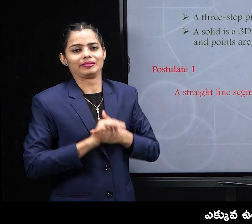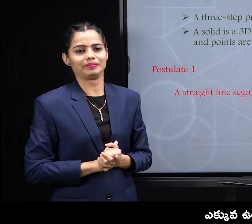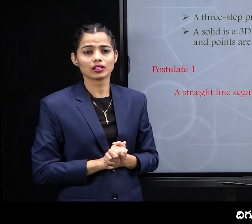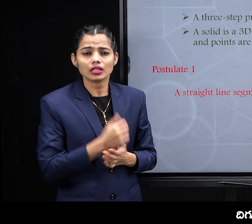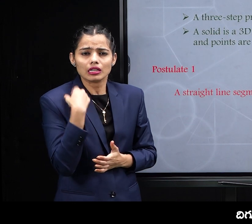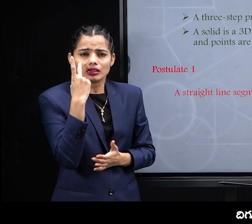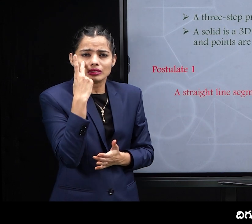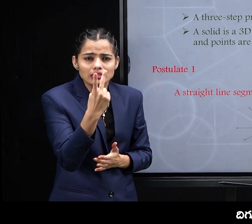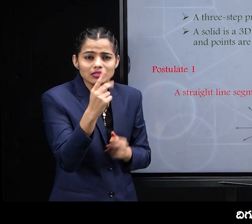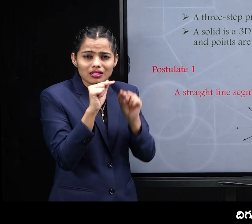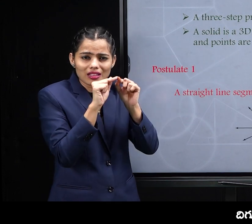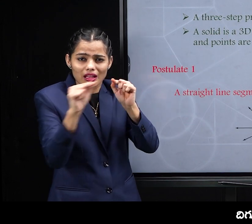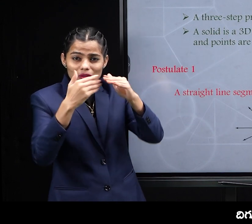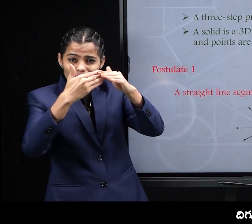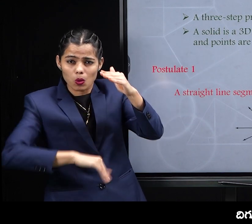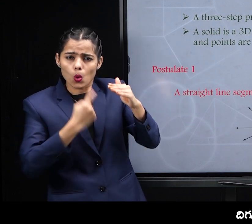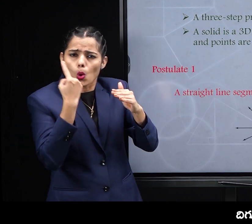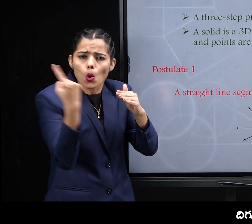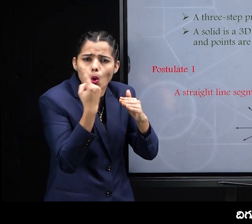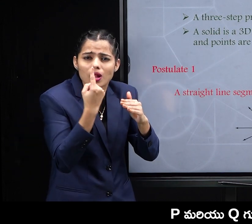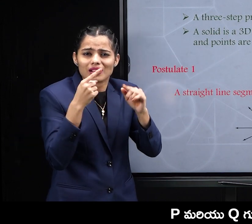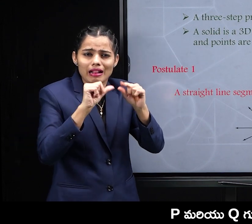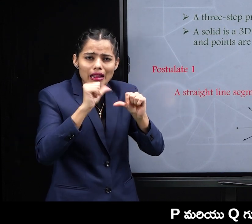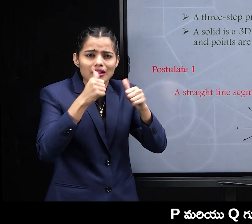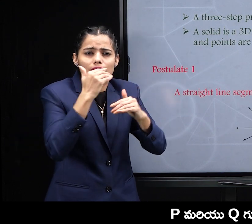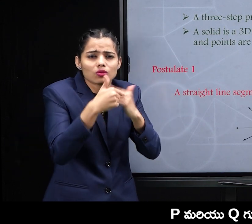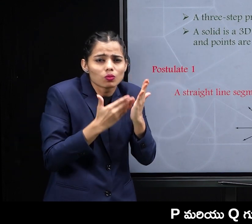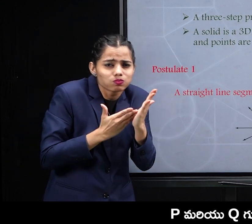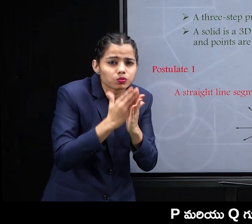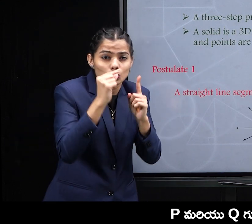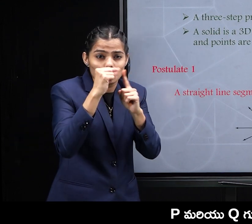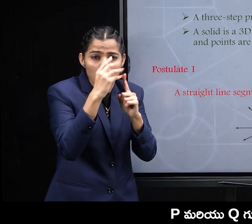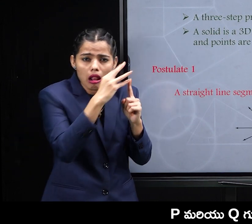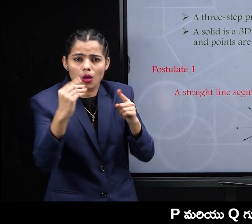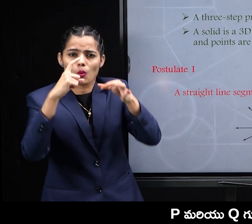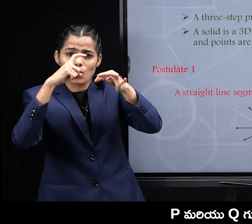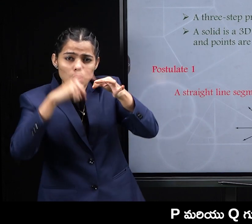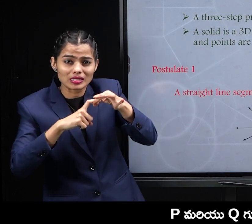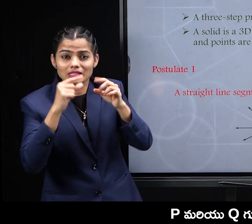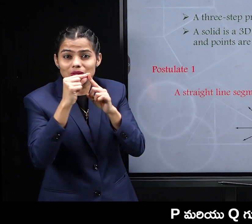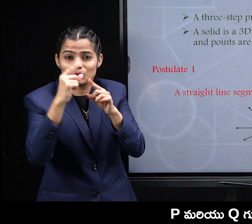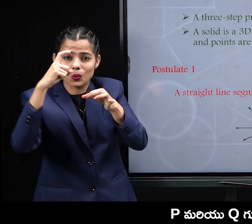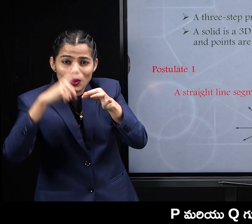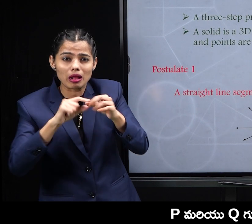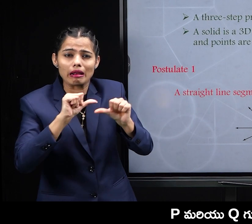लेदु। दिगुव पांग्तिनी चोड़ंडी P मर्यु Q गुंड वक पंग्ति मात्रमें